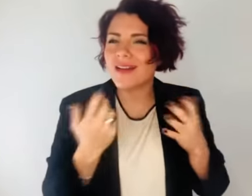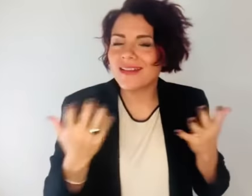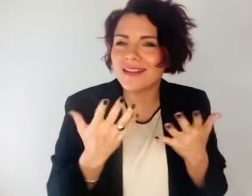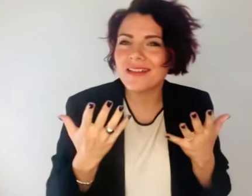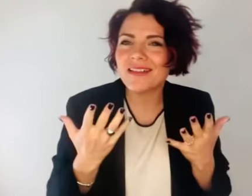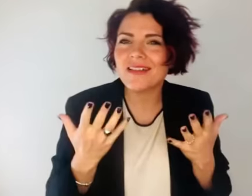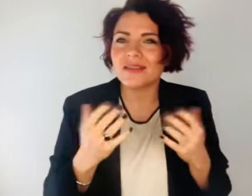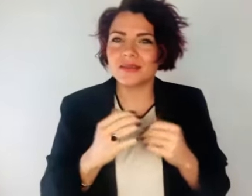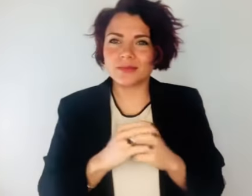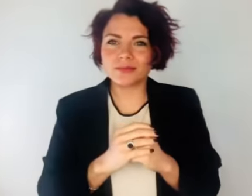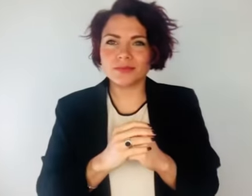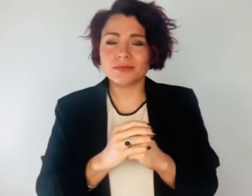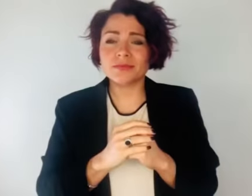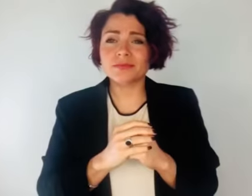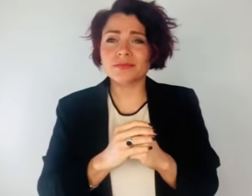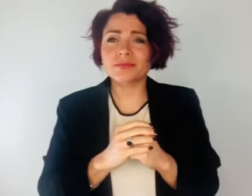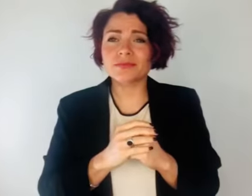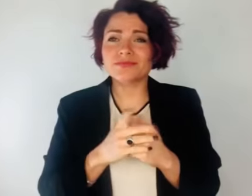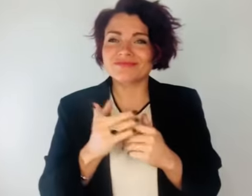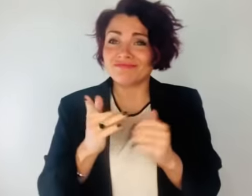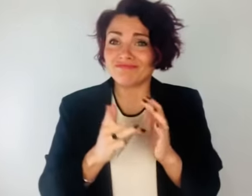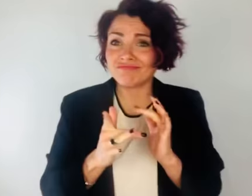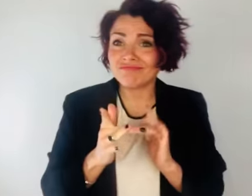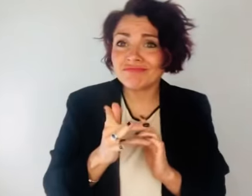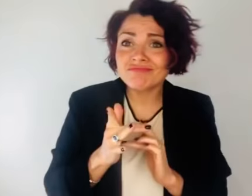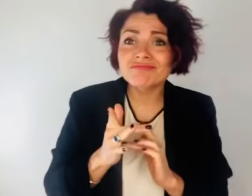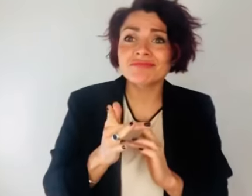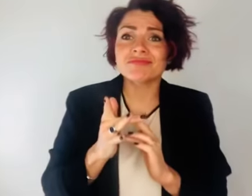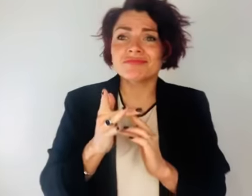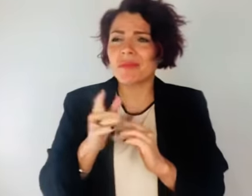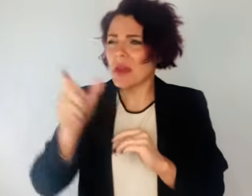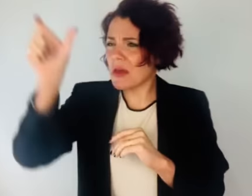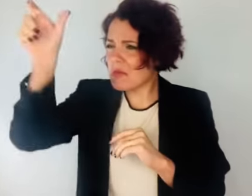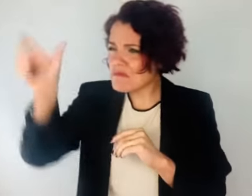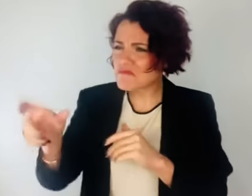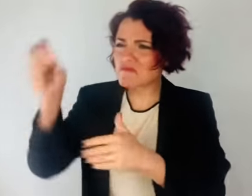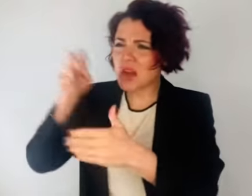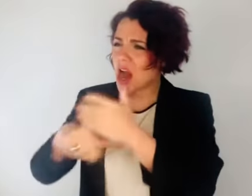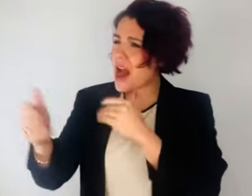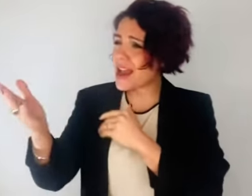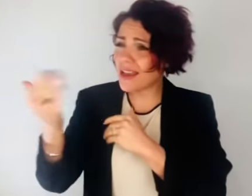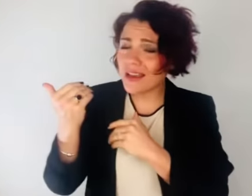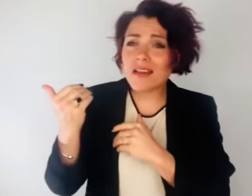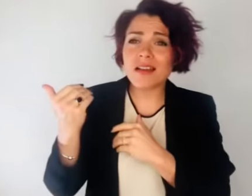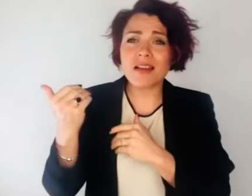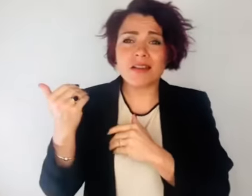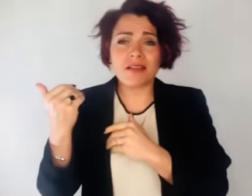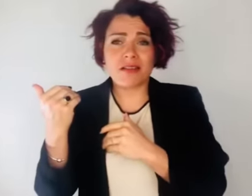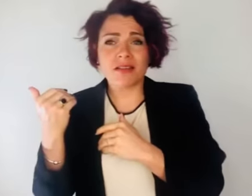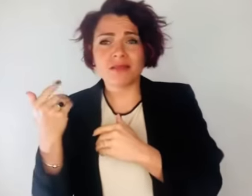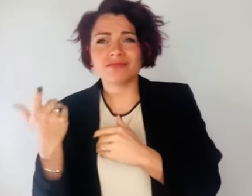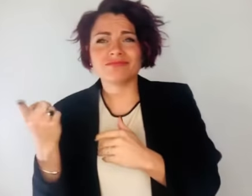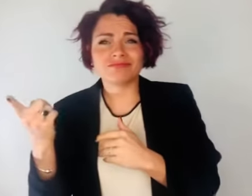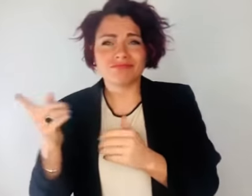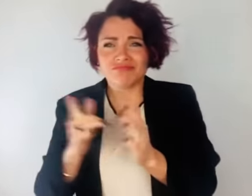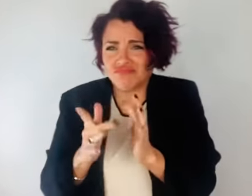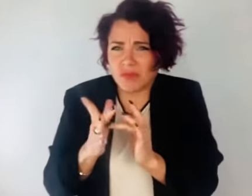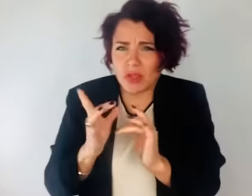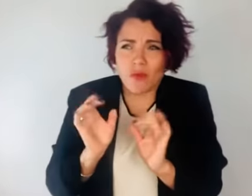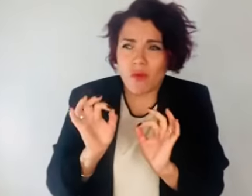manifestazione visibile di dio e la prima cosa che fa gesù chiamando peccatore al suo seguito la prima volta che gesù